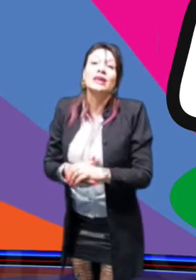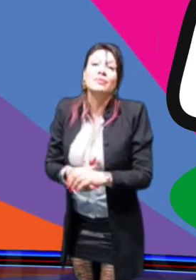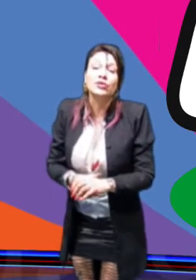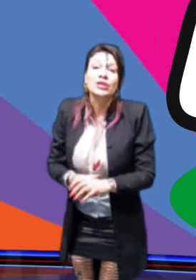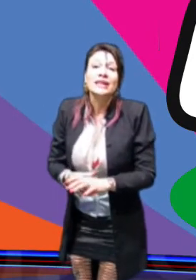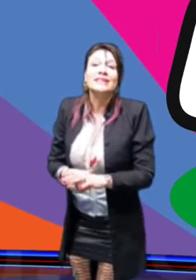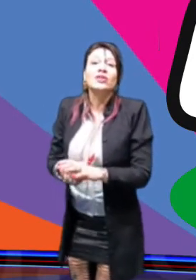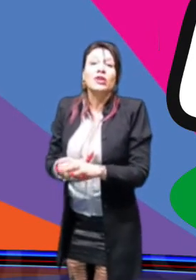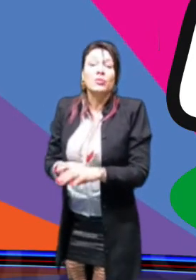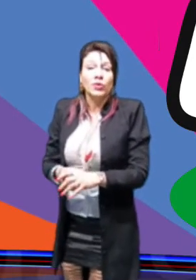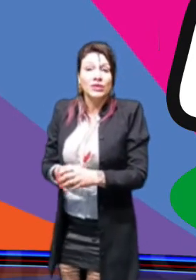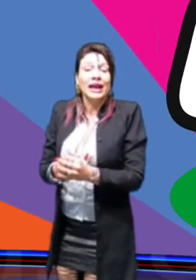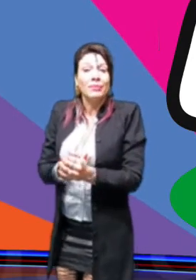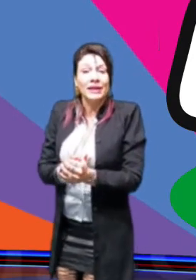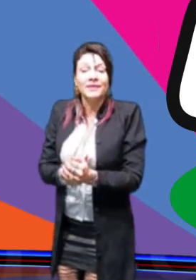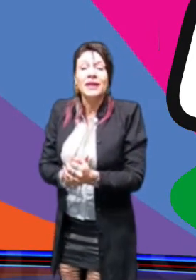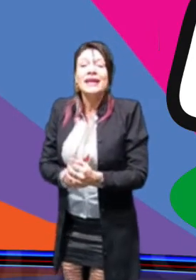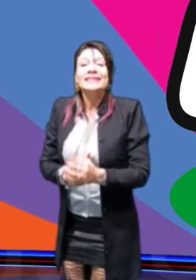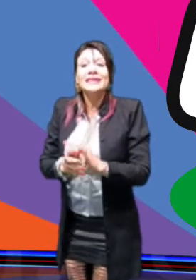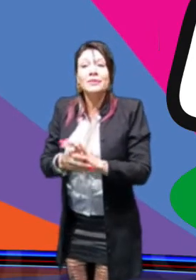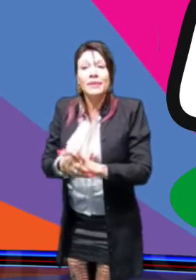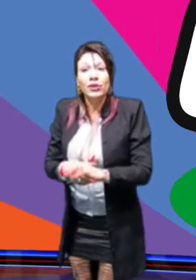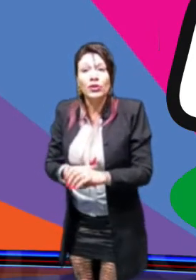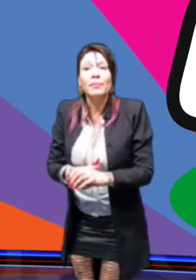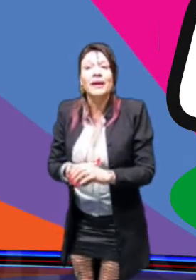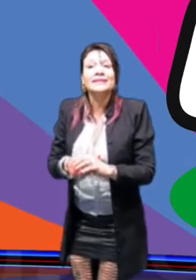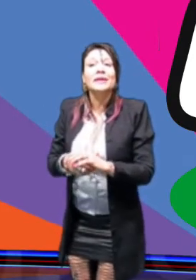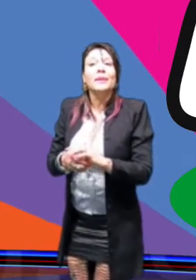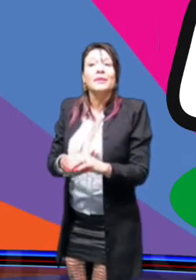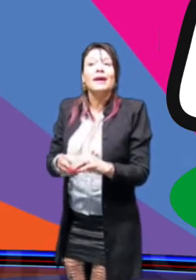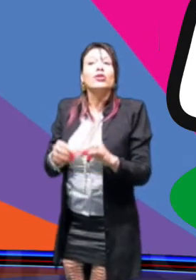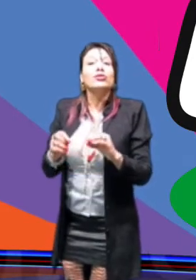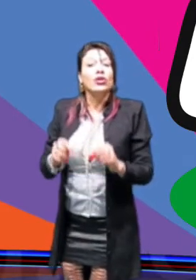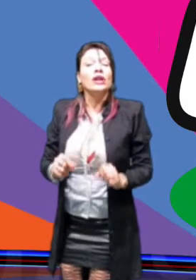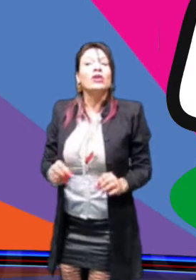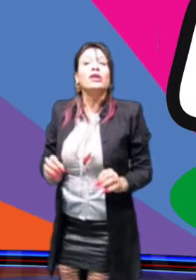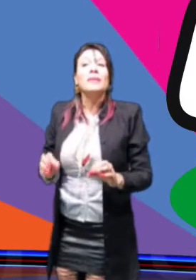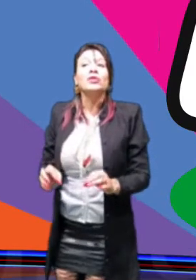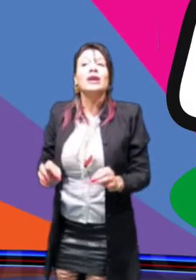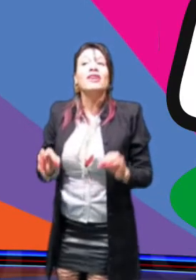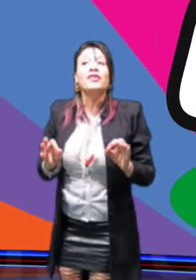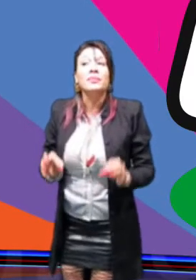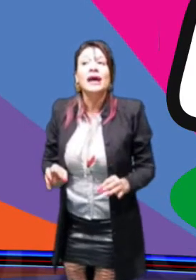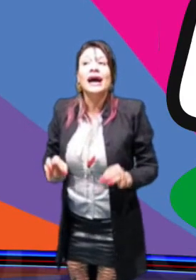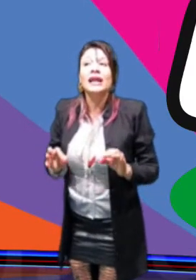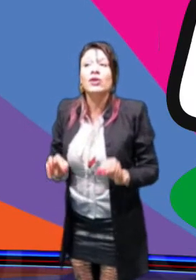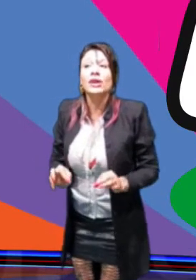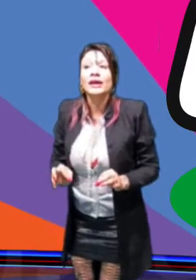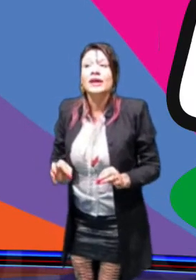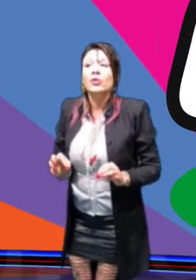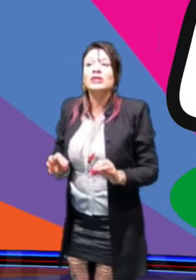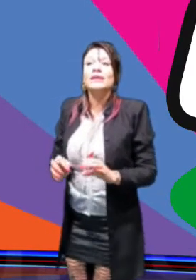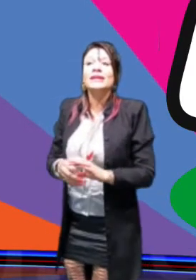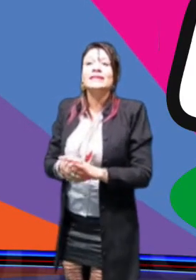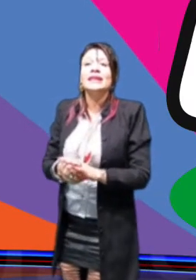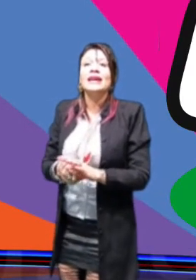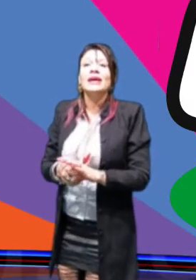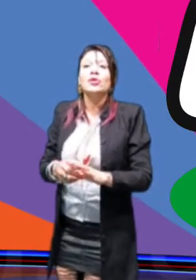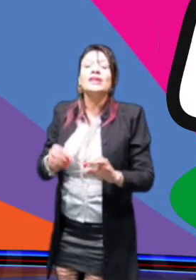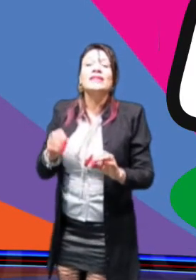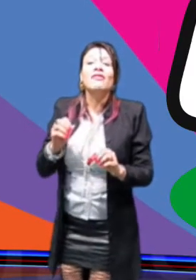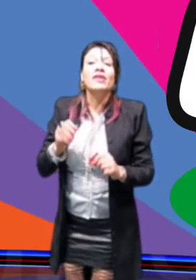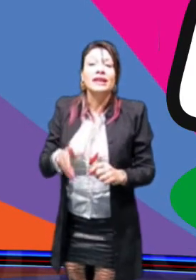ámbitos que se corresponden al país. Sin embargo, parece que va a haber más controles con respecto a la AFIP a la hora justamente de hacer cambios